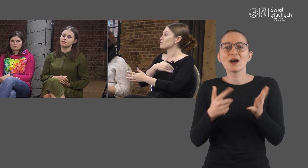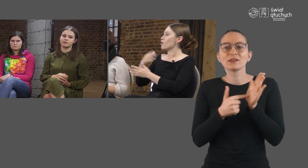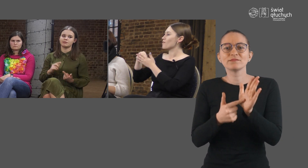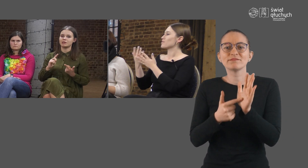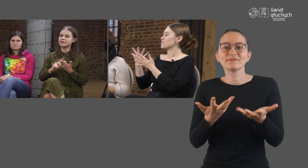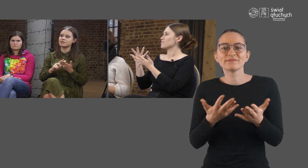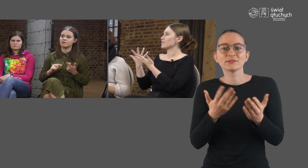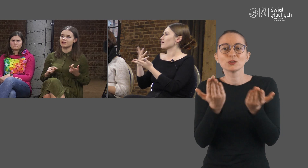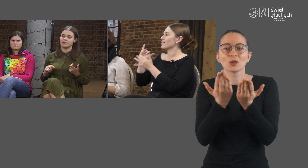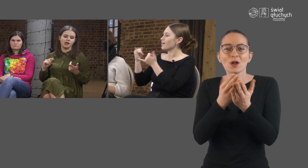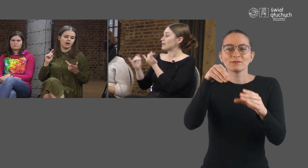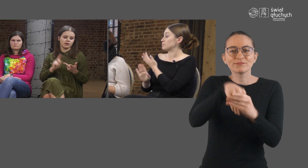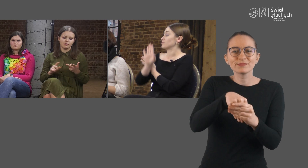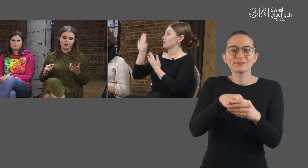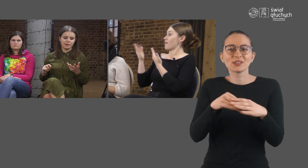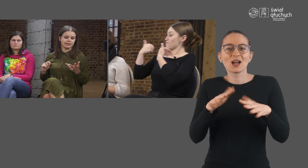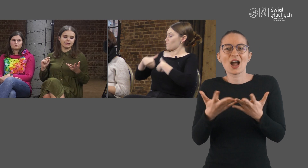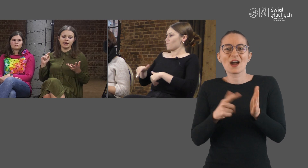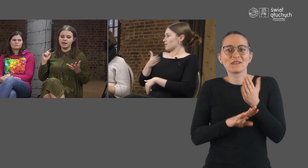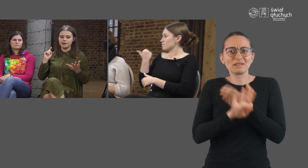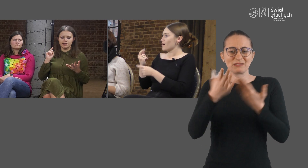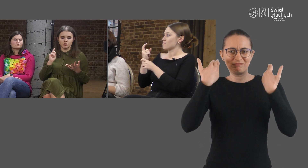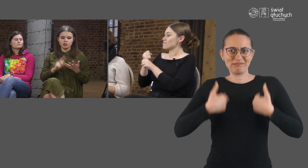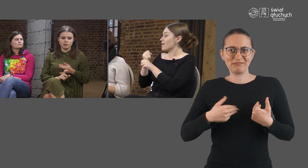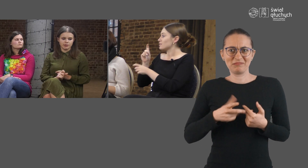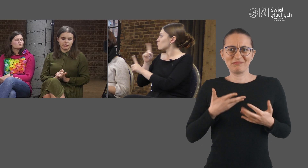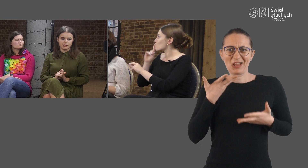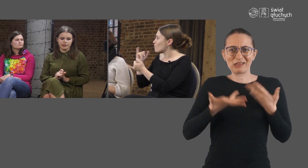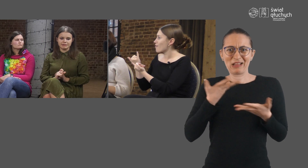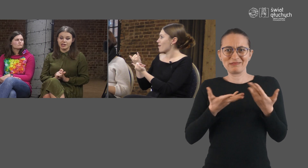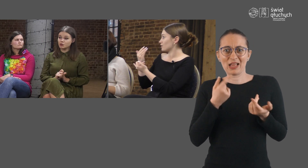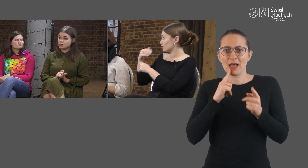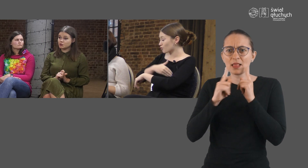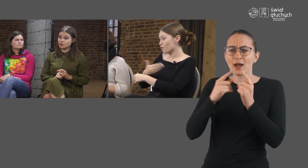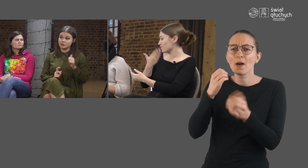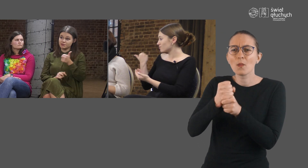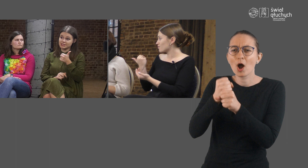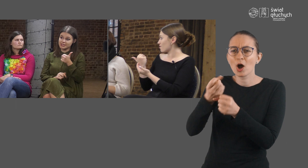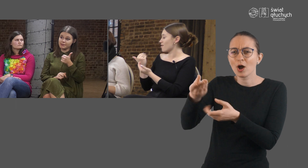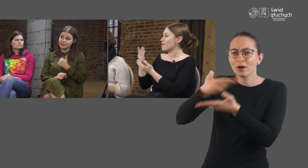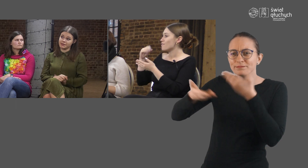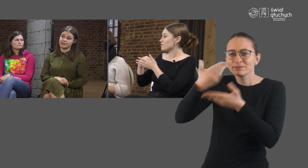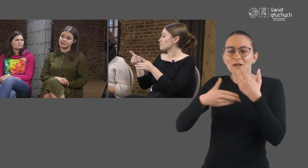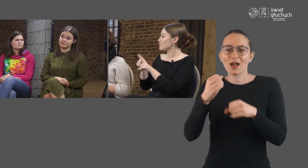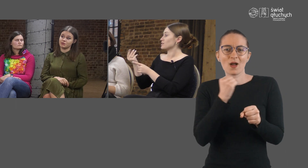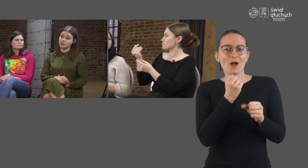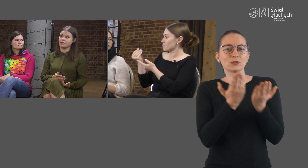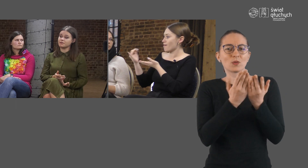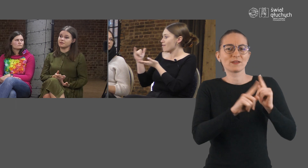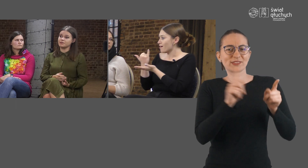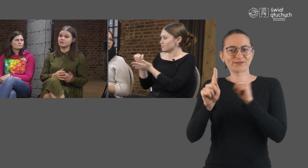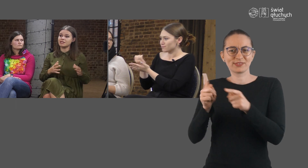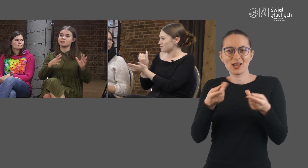uczą na przykład prezentowania, o rozmowę o pracę, nie uczą, nie wiem, zaradności w życiu, a przede wszystkim zarabiania pieniędzy. No